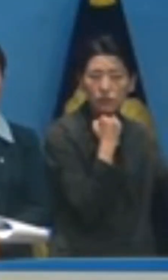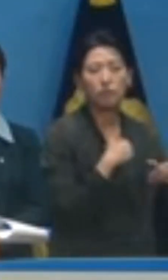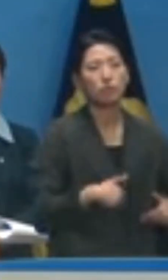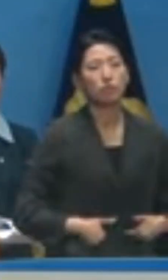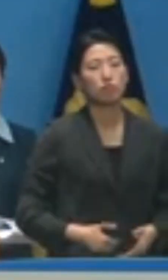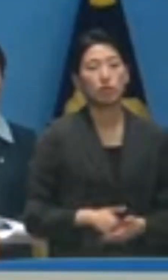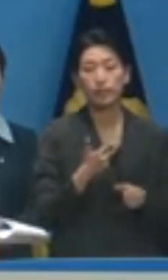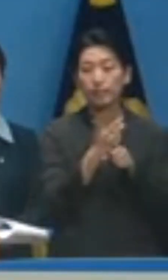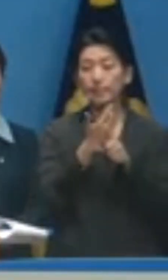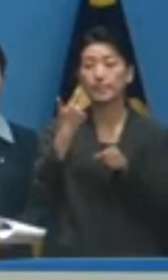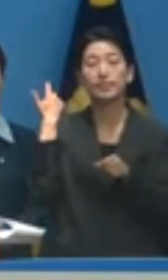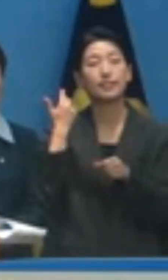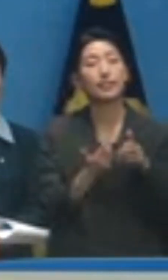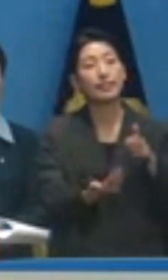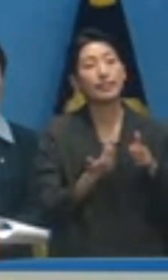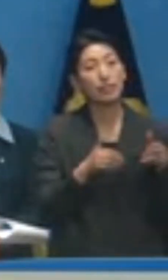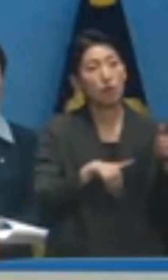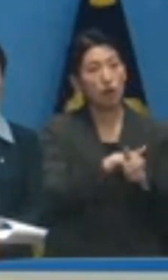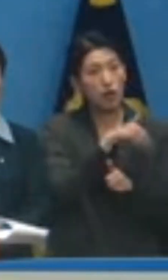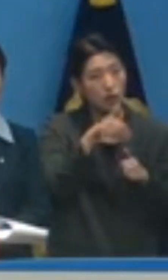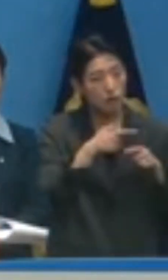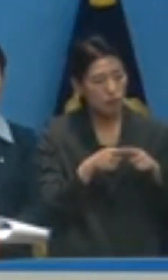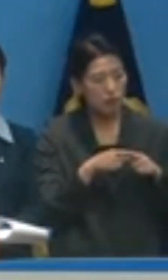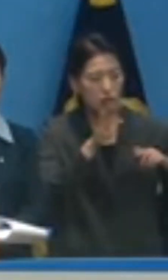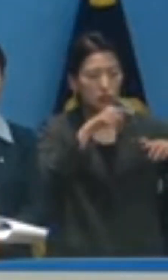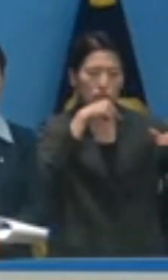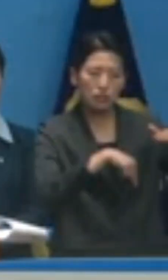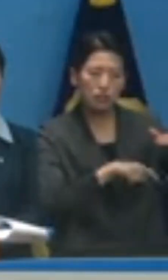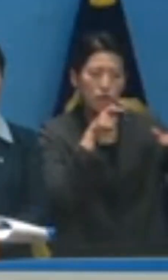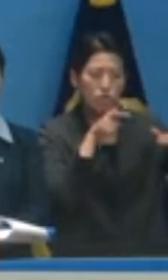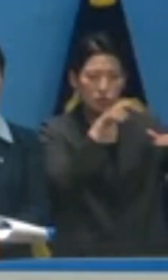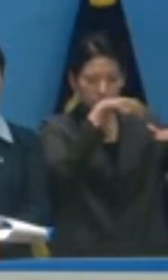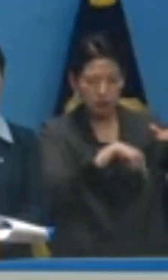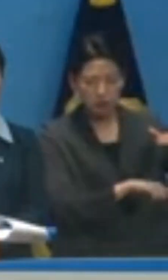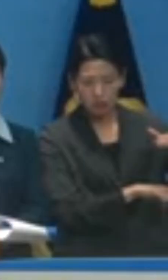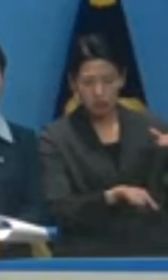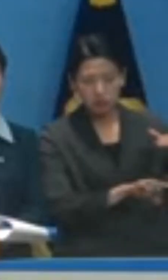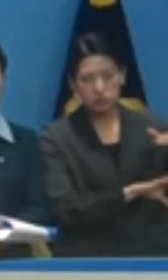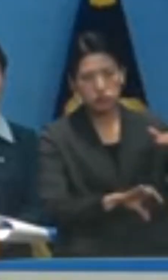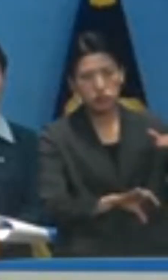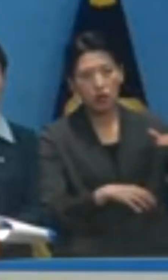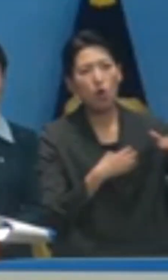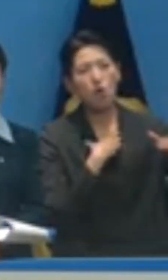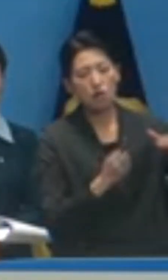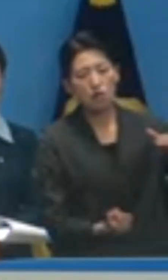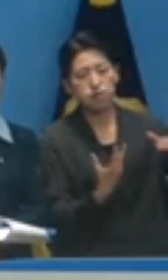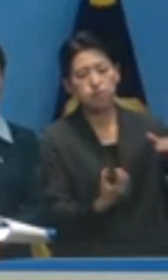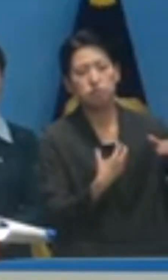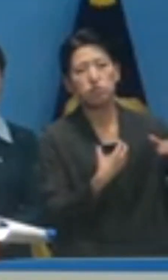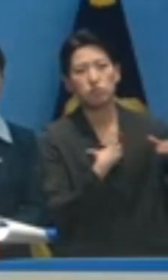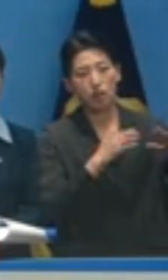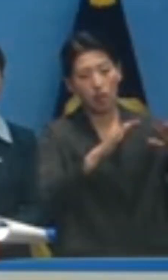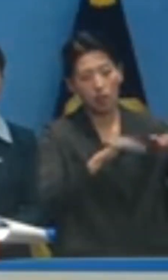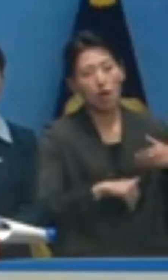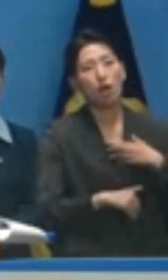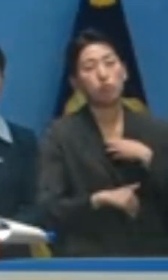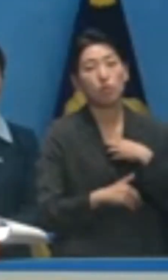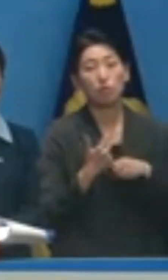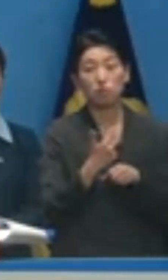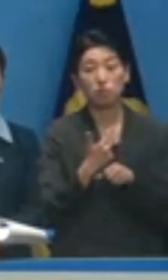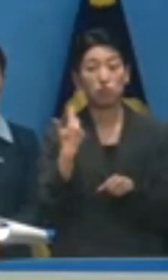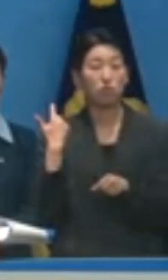사전 환경평가에서 지하수 유출과 집안 치마 위험이 제기된 바 있습니다. 그럼에도